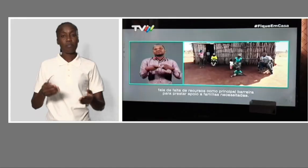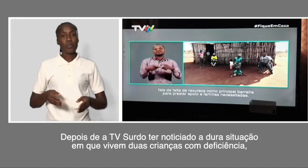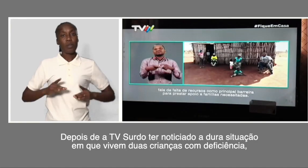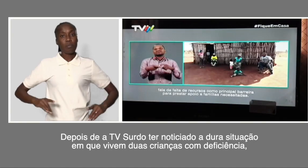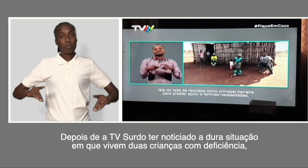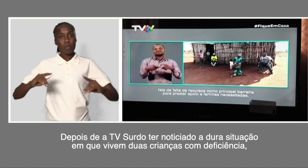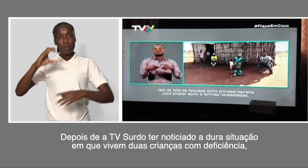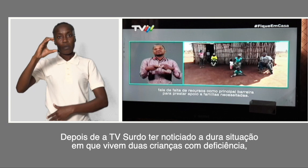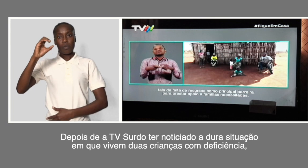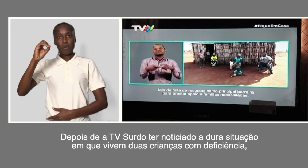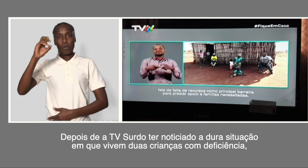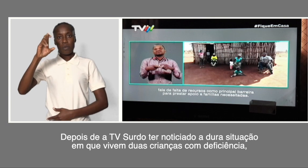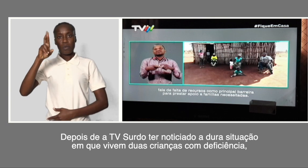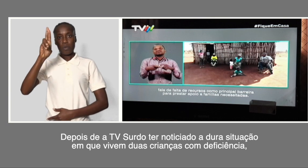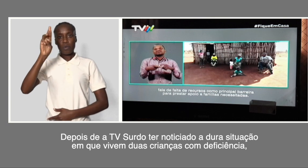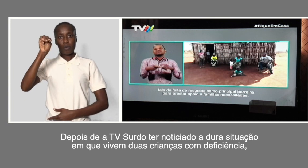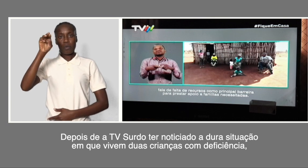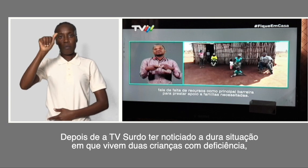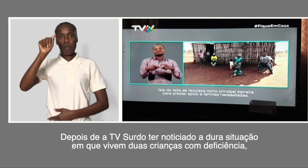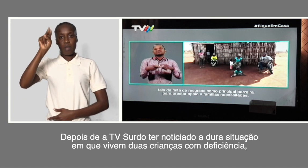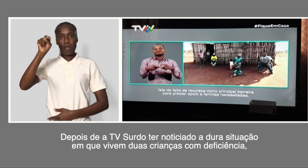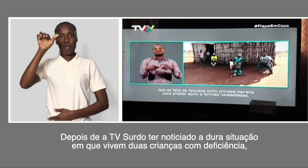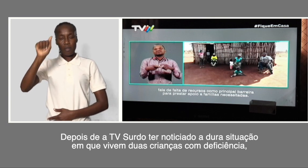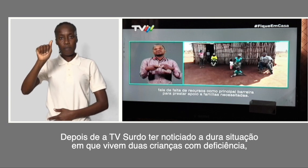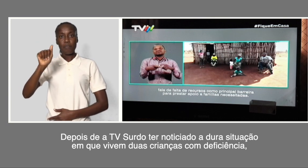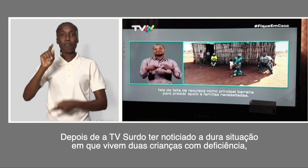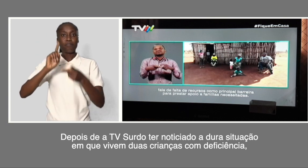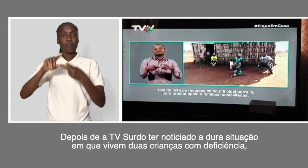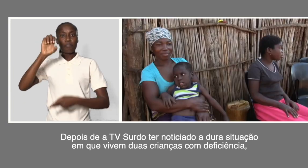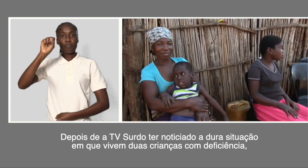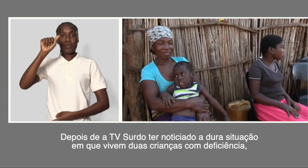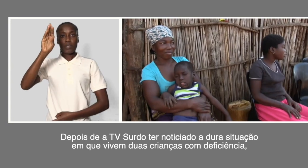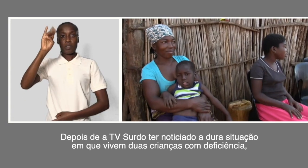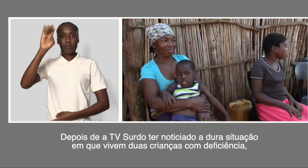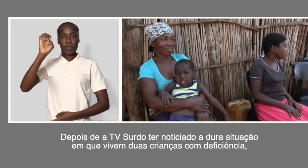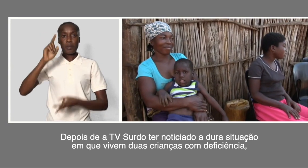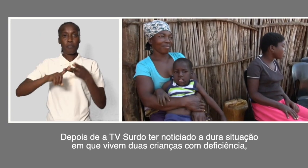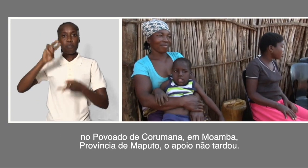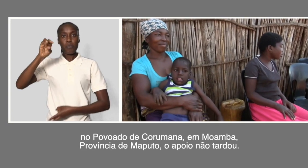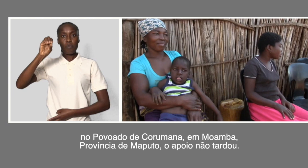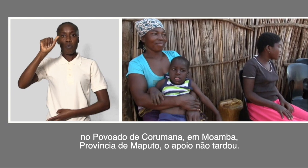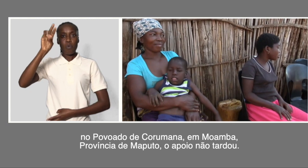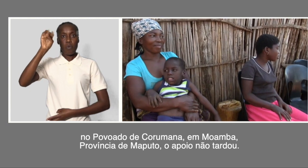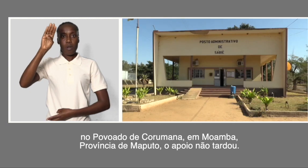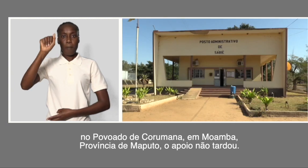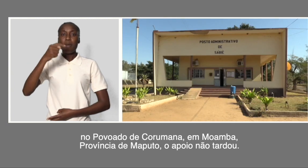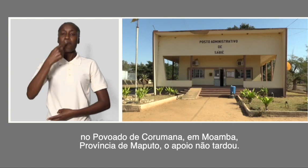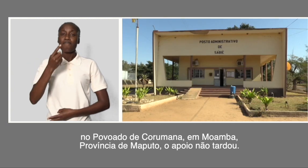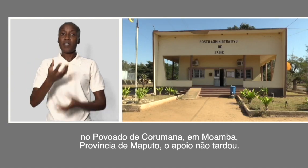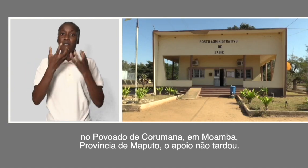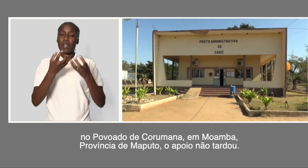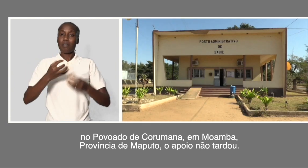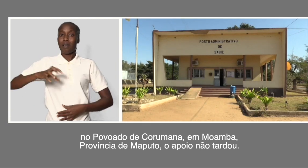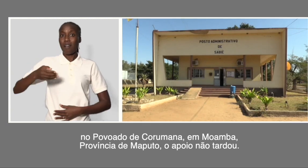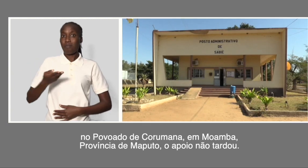Depois da TV Surdo ter reportado a dura situação em que vivem duas crianças com deficiência no povoado de